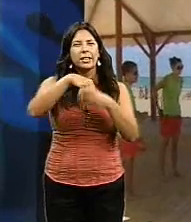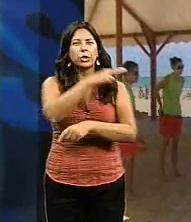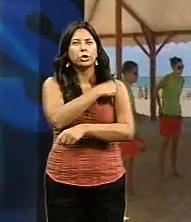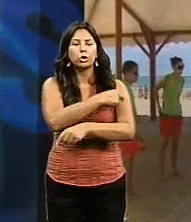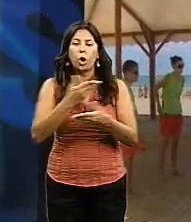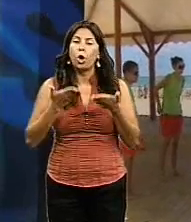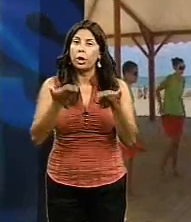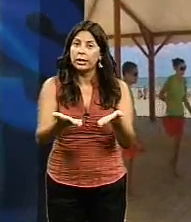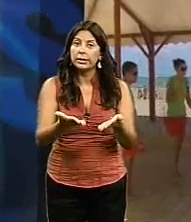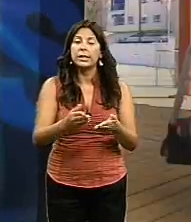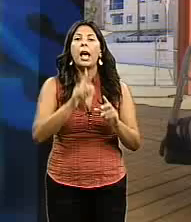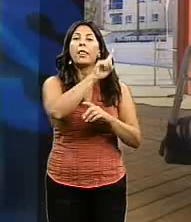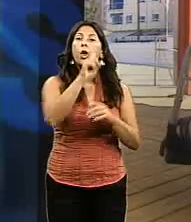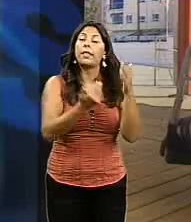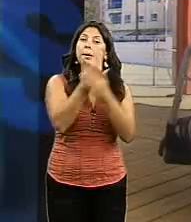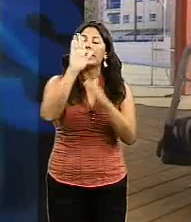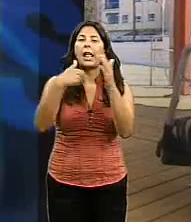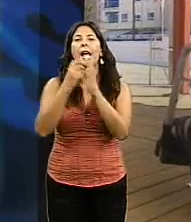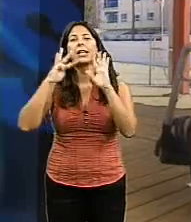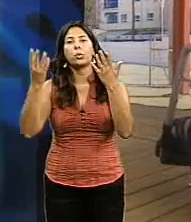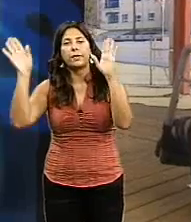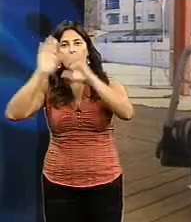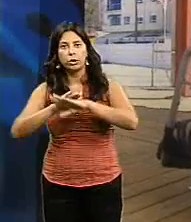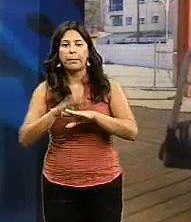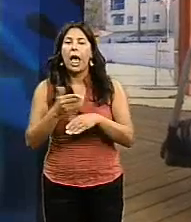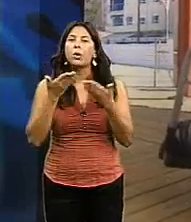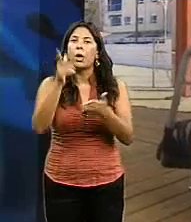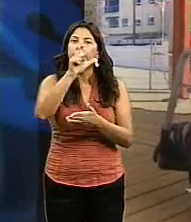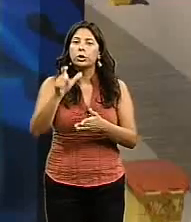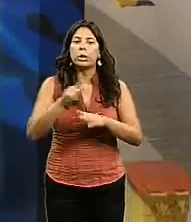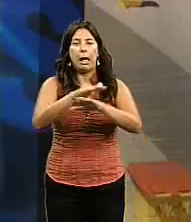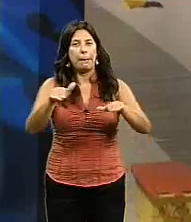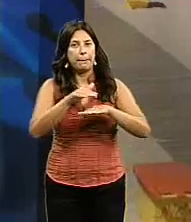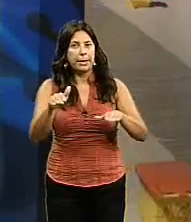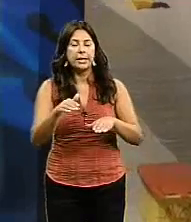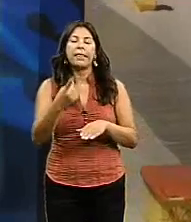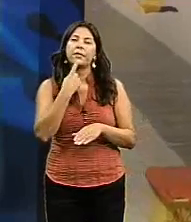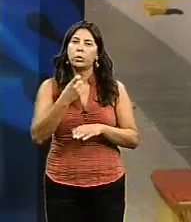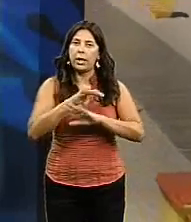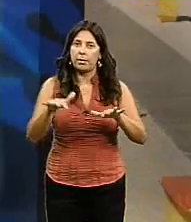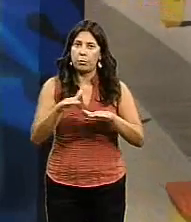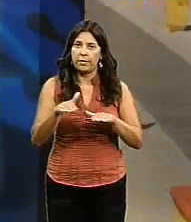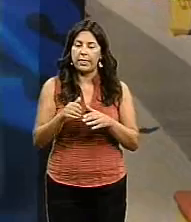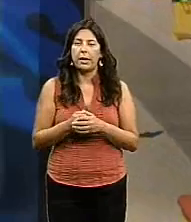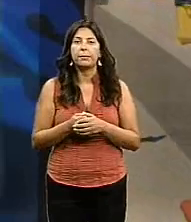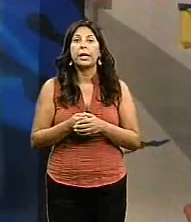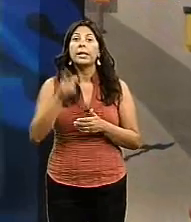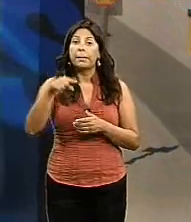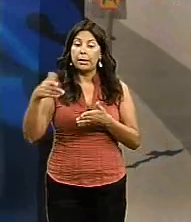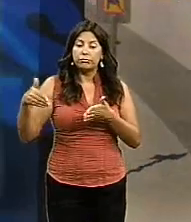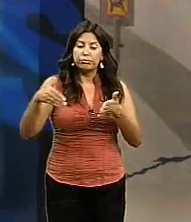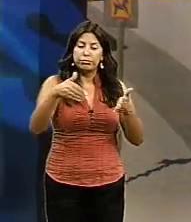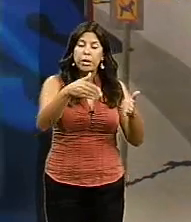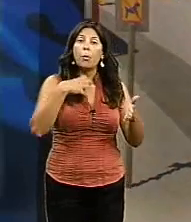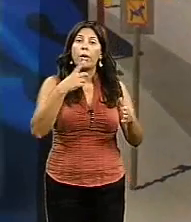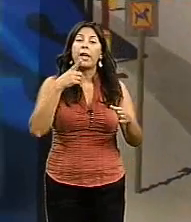11 de la mañana a 9 de la noche para ayudar a los bañistas con dificultades de movilidad. Además, en esta bajada a la playa existen pailas que llegan hasta